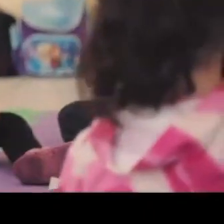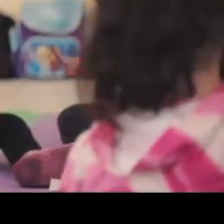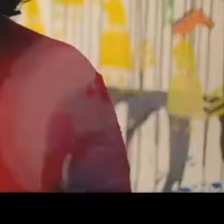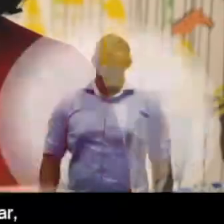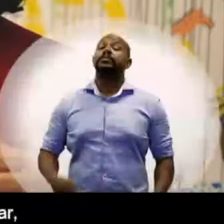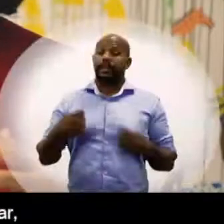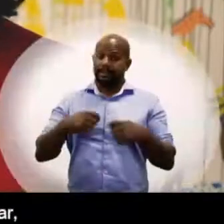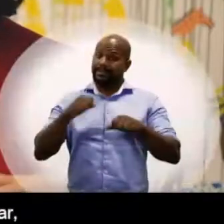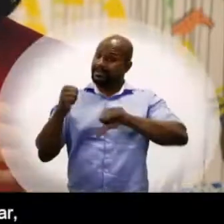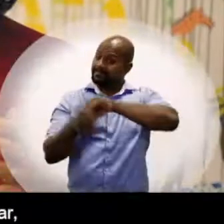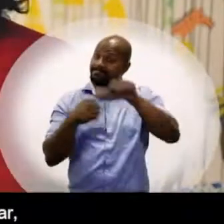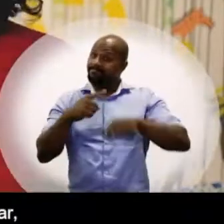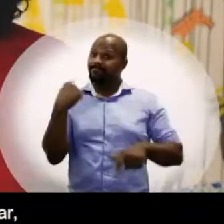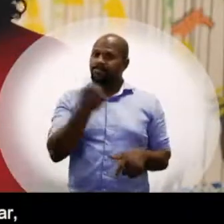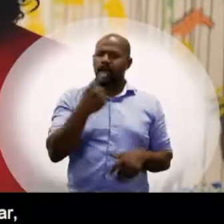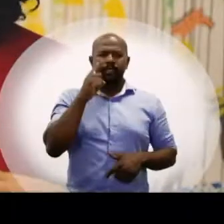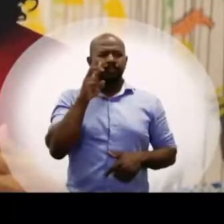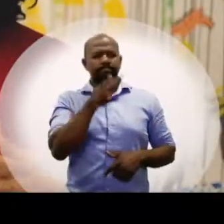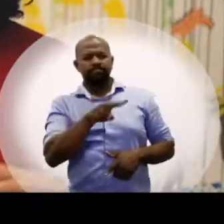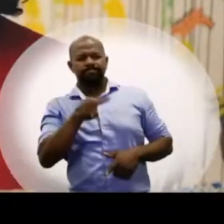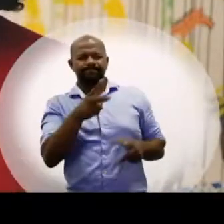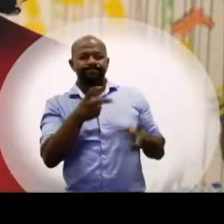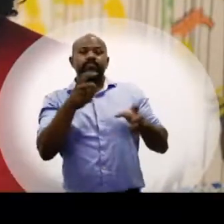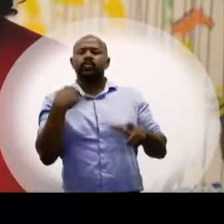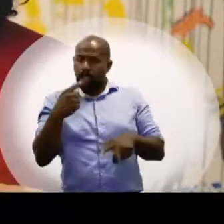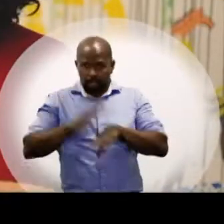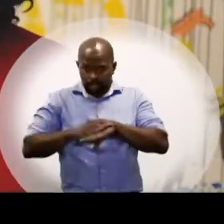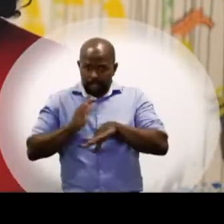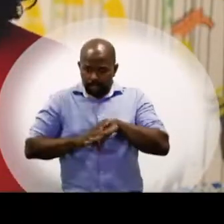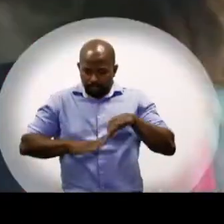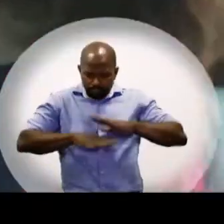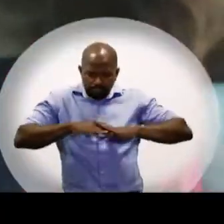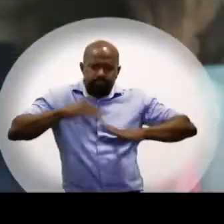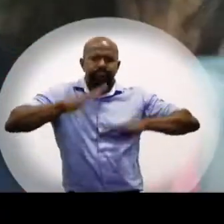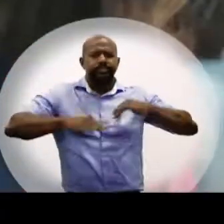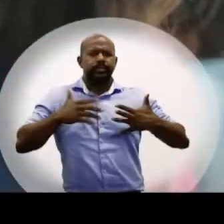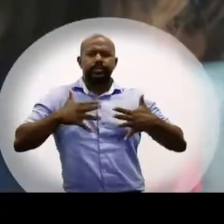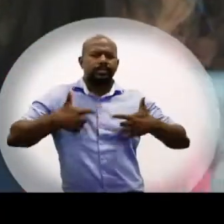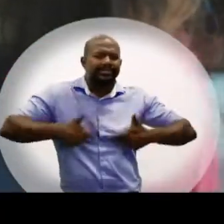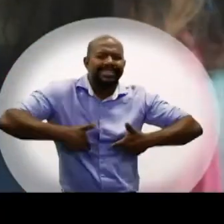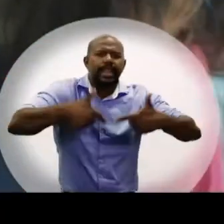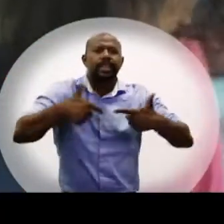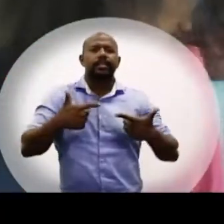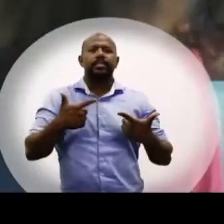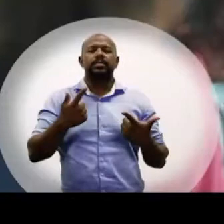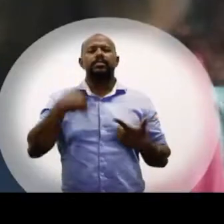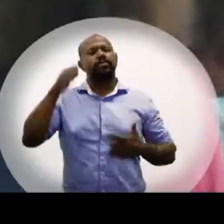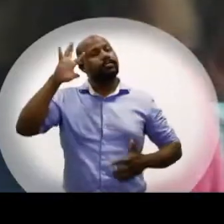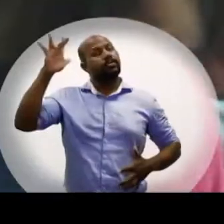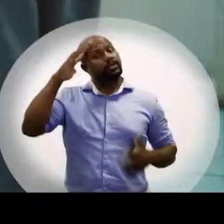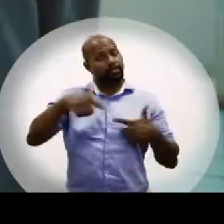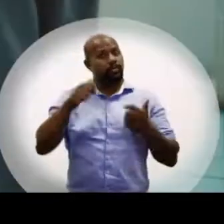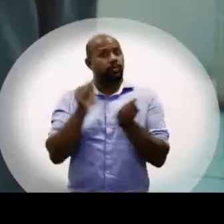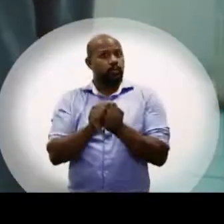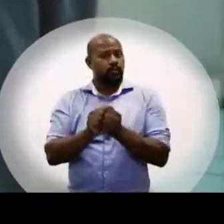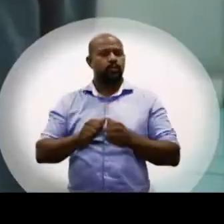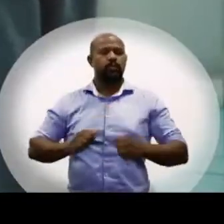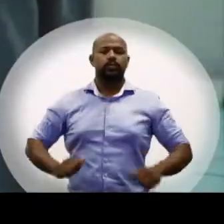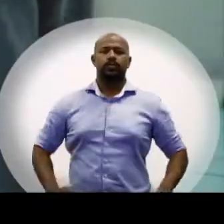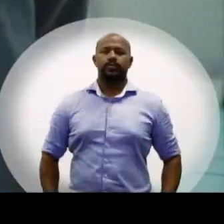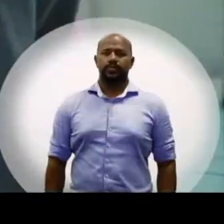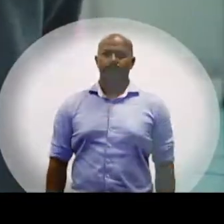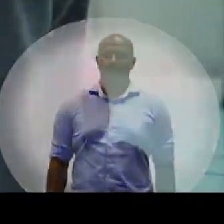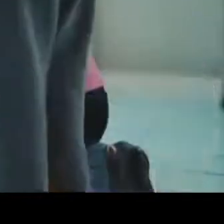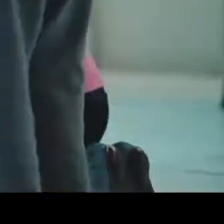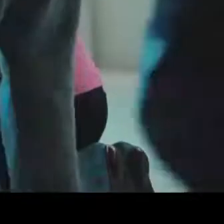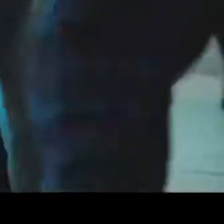especializado Santo André. Tem que mudar o nosso olhar, o nosso trabalho com o aluno. Refletir que nós temos que trabalhar juntos. Sandra Mara